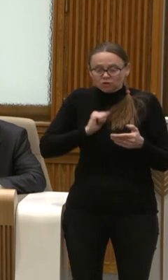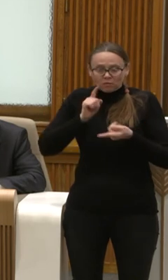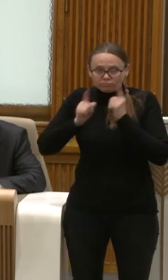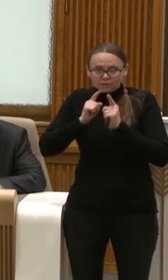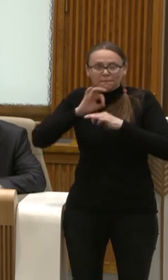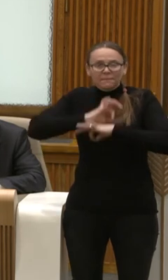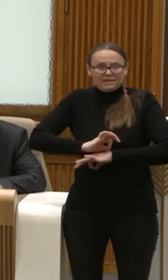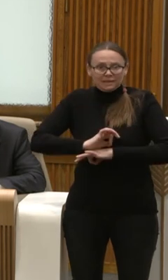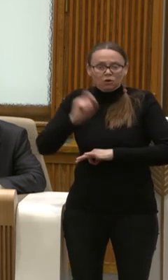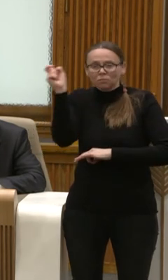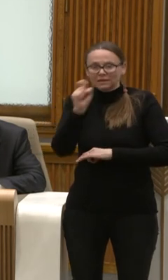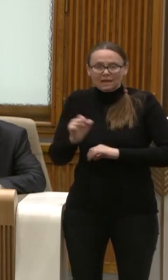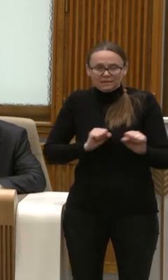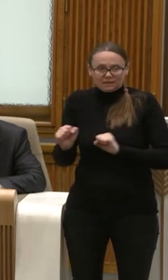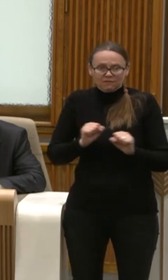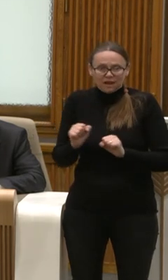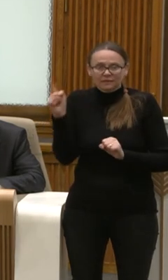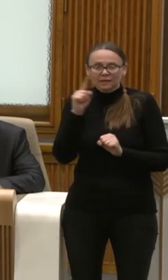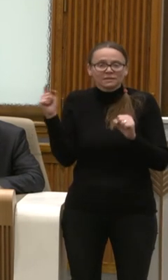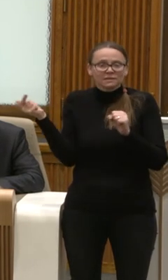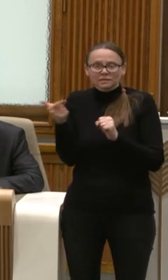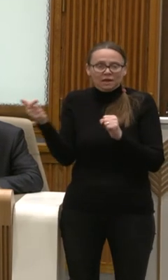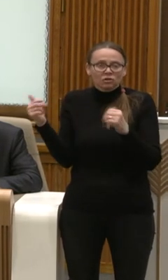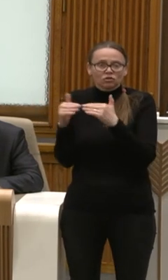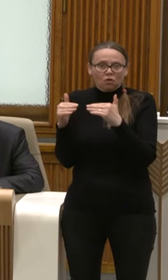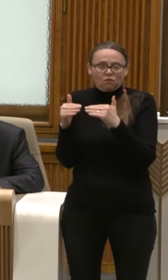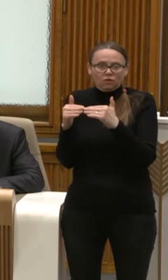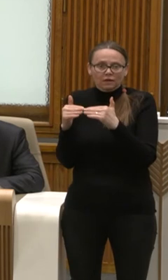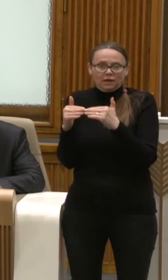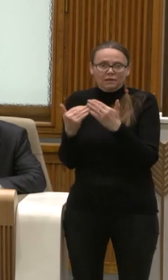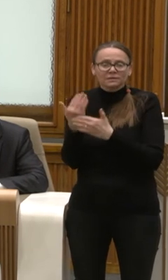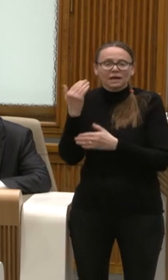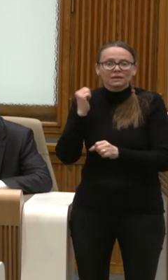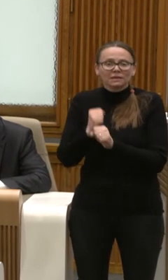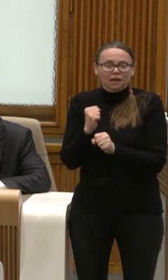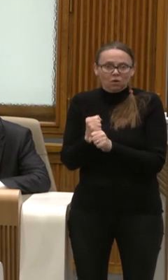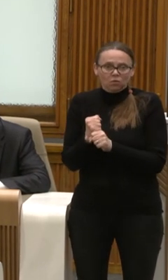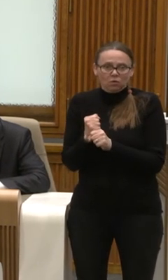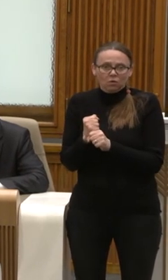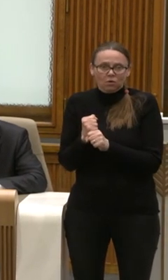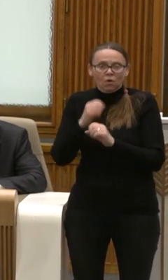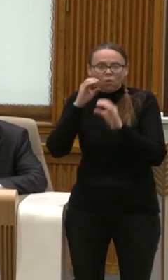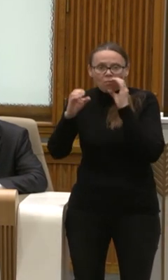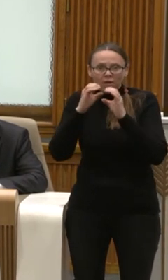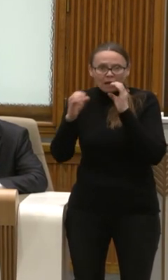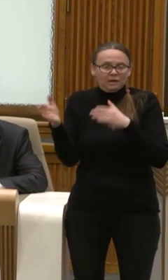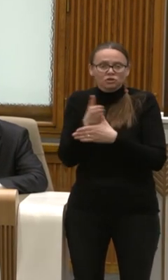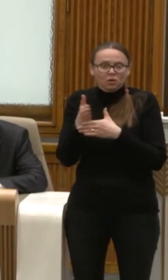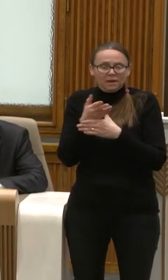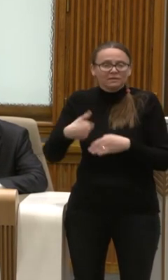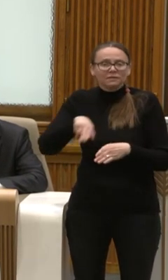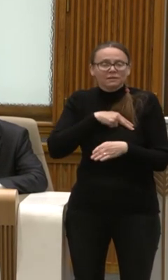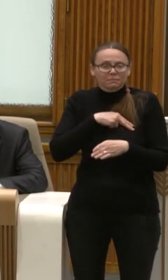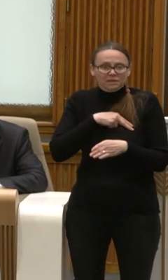s predsednikom italijanske vlade in so se dogovorila za delovno komunikacijo med